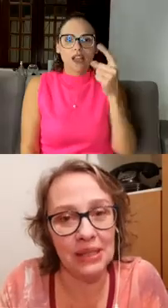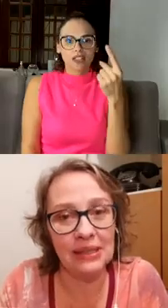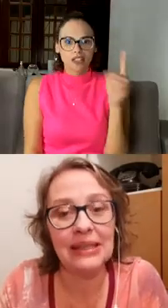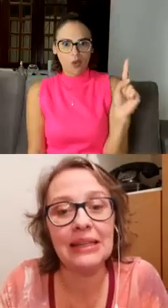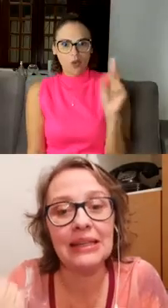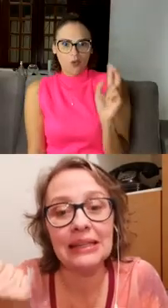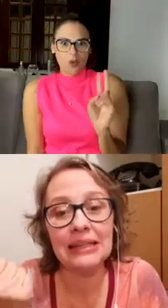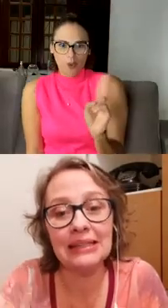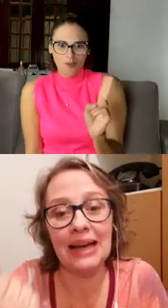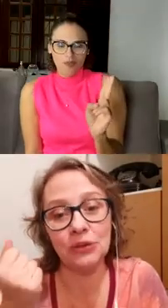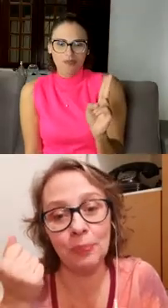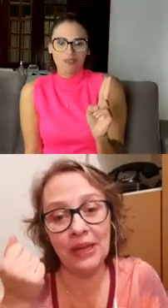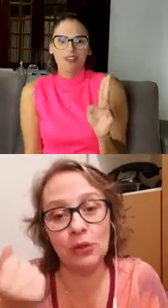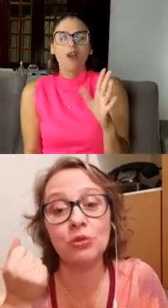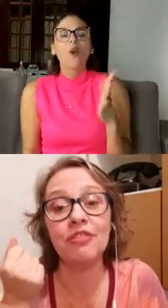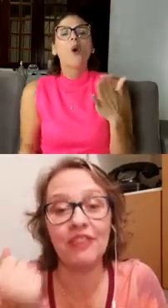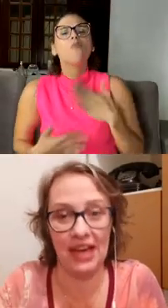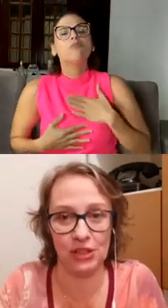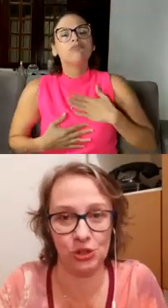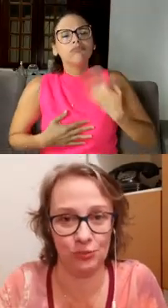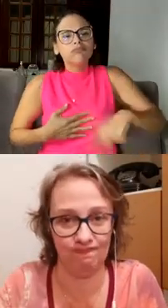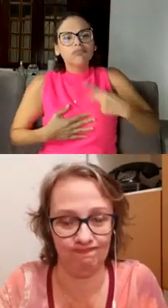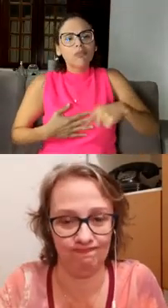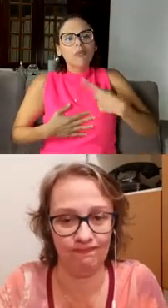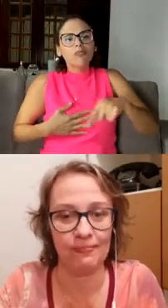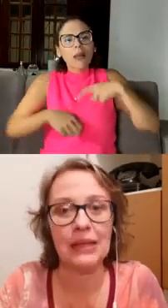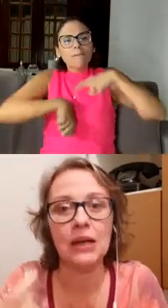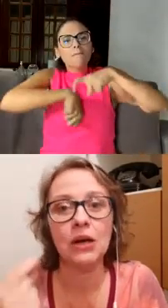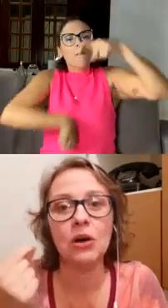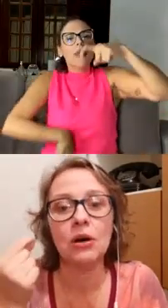sabe que está no período fértil?